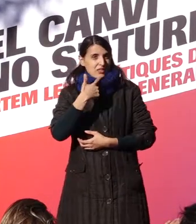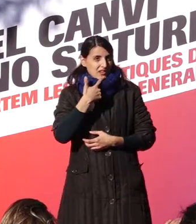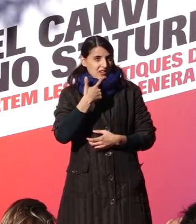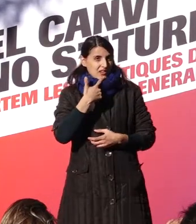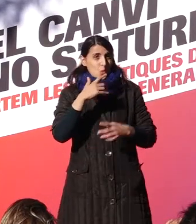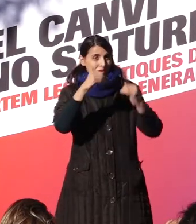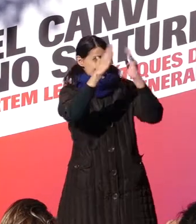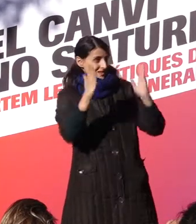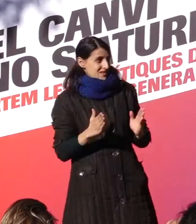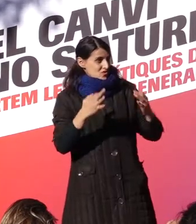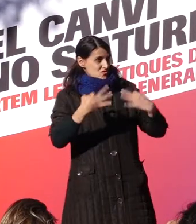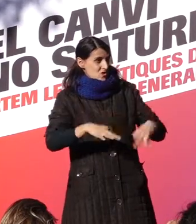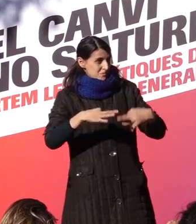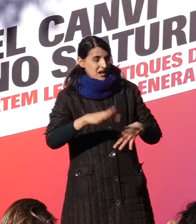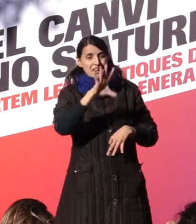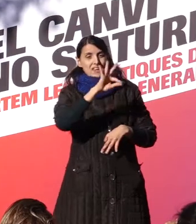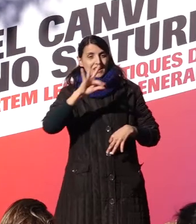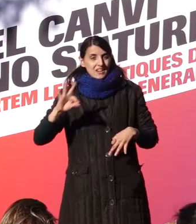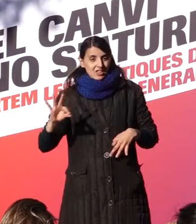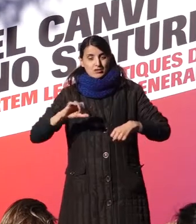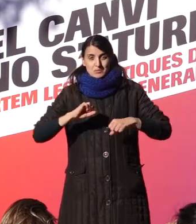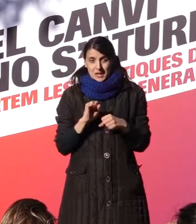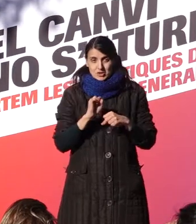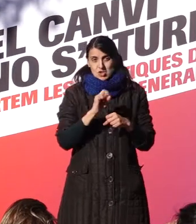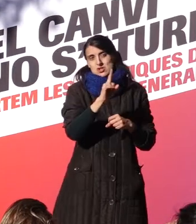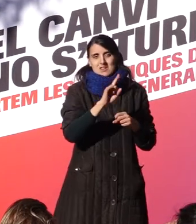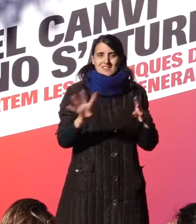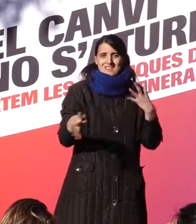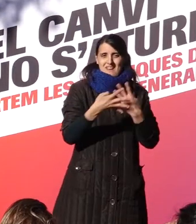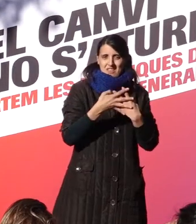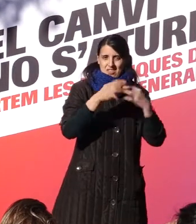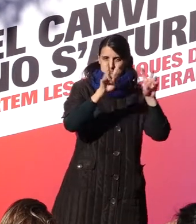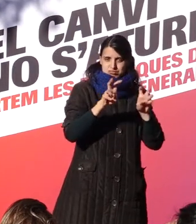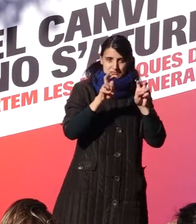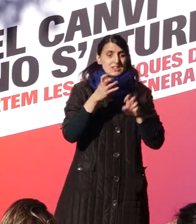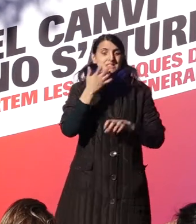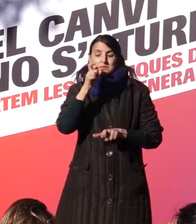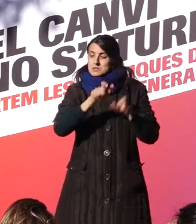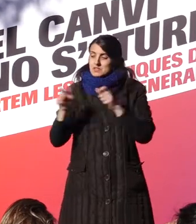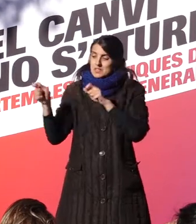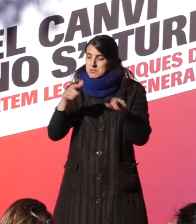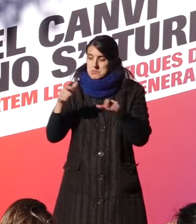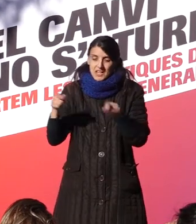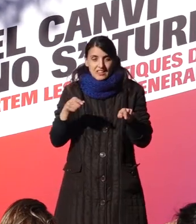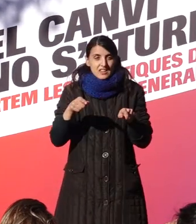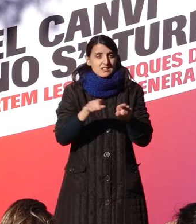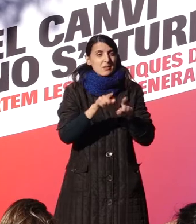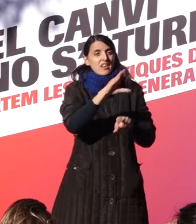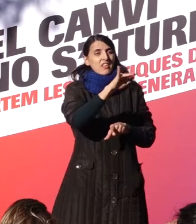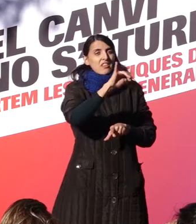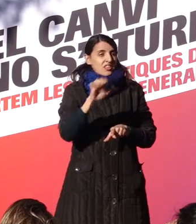500 presos es una cárcel si metes a 500 inmigrantes es un centro de internamiento y si metes a 500 millonarios